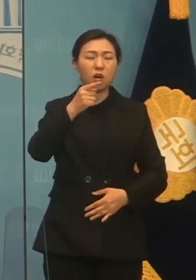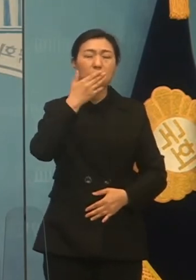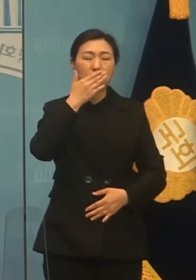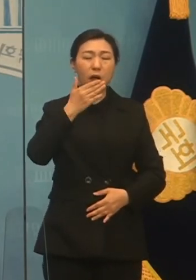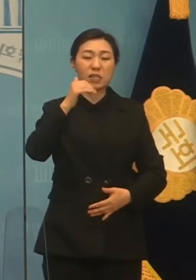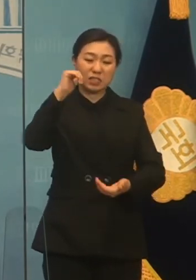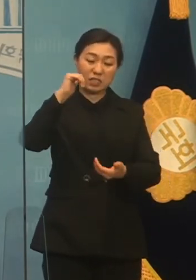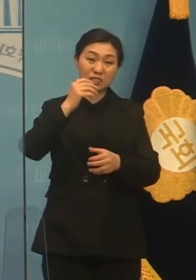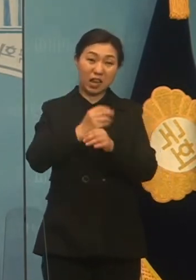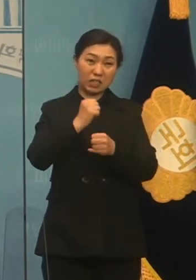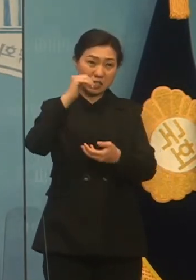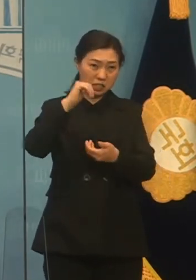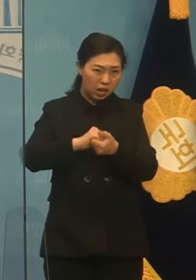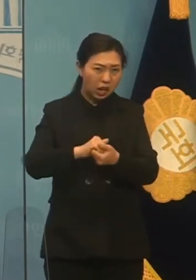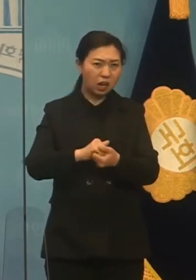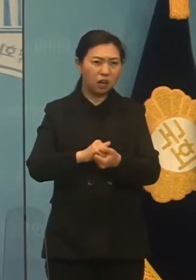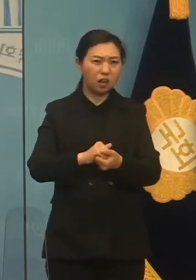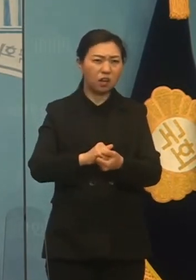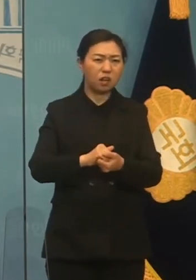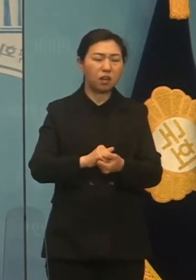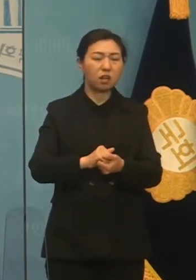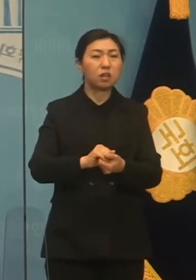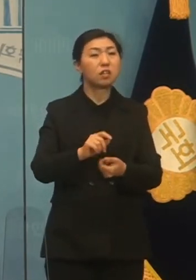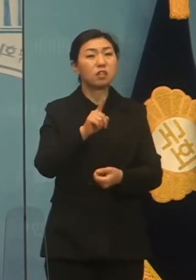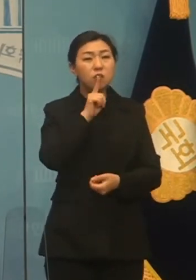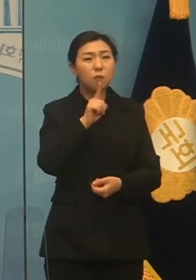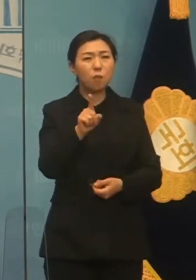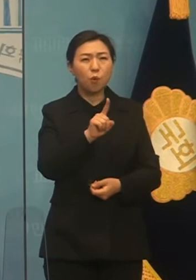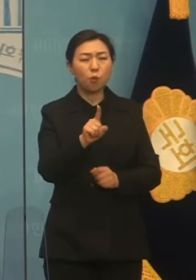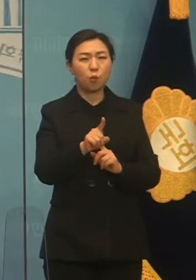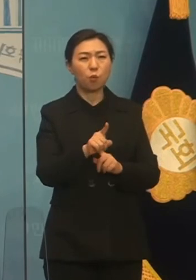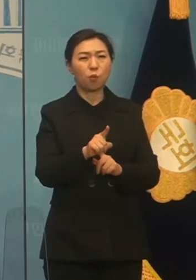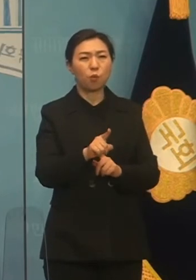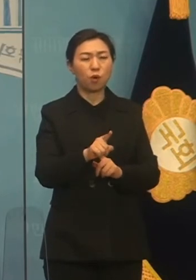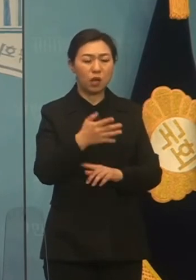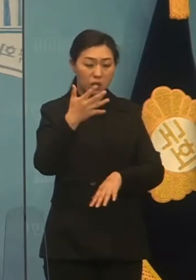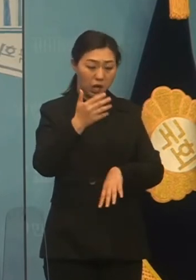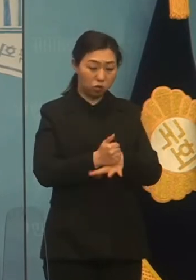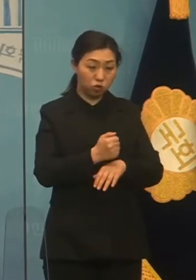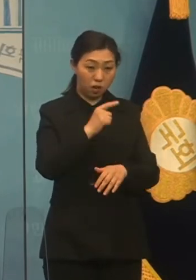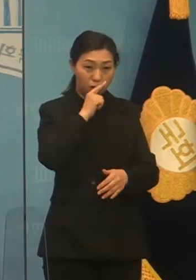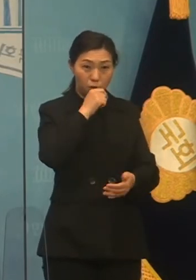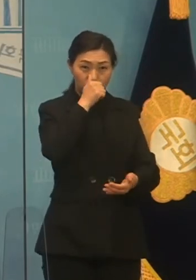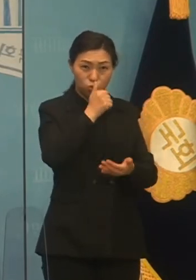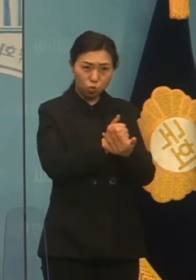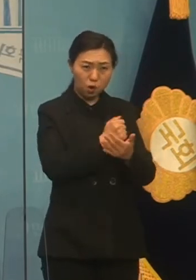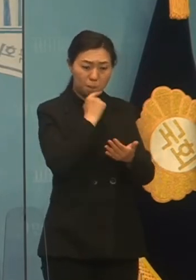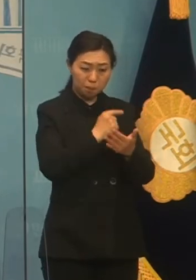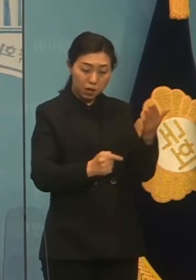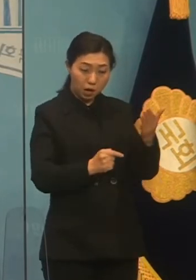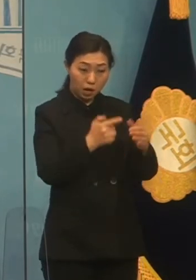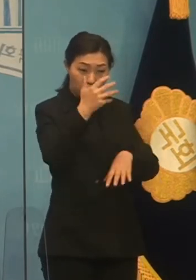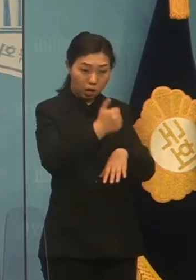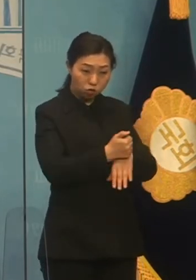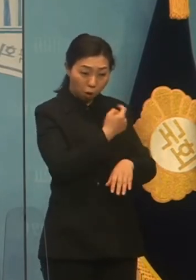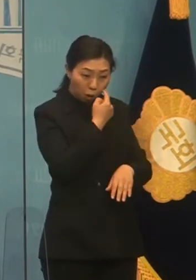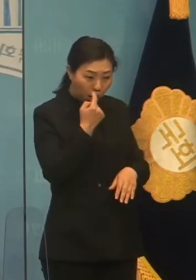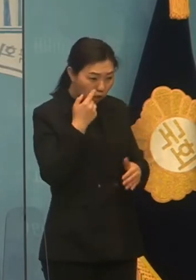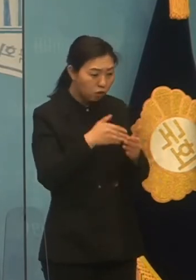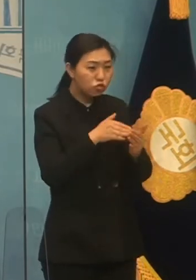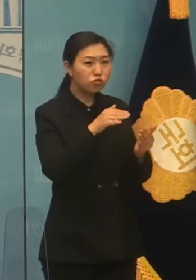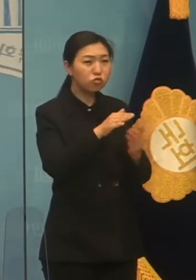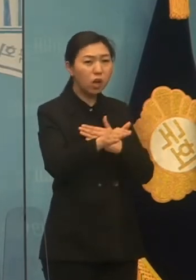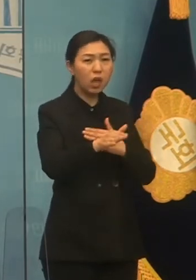불가피한 원인으로 구조 대상 범죄 피해인이 뒤늦게 밝혀졌음에도 구조 청구권 행사를